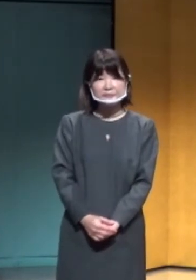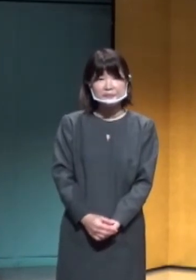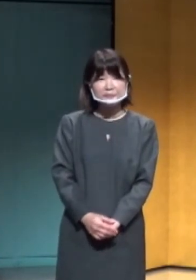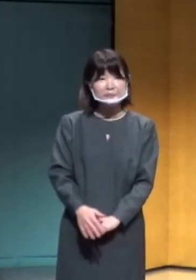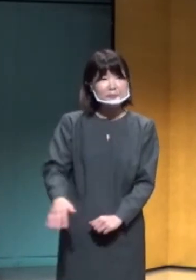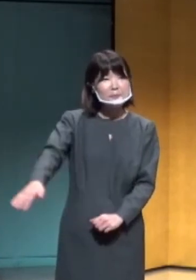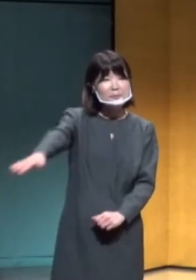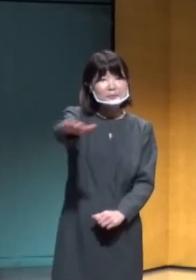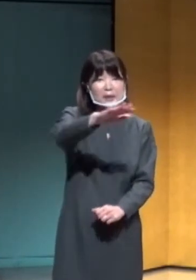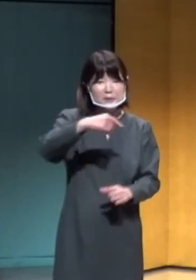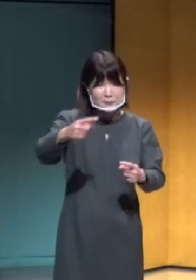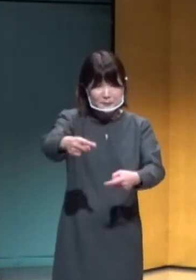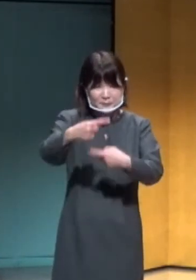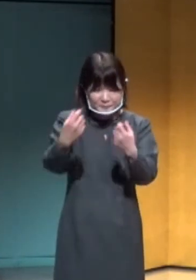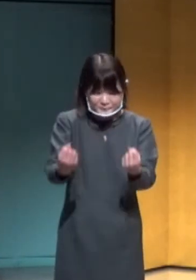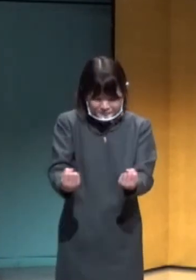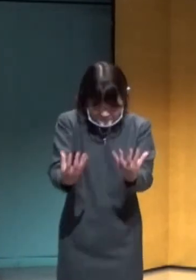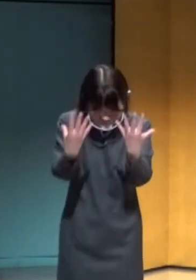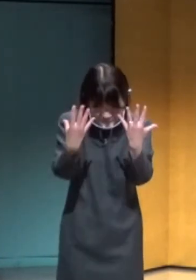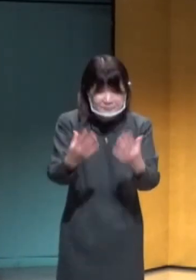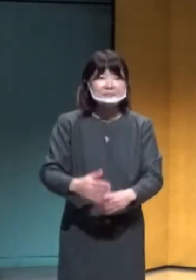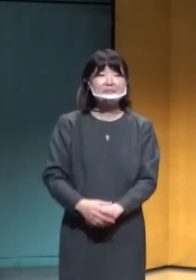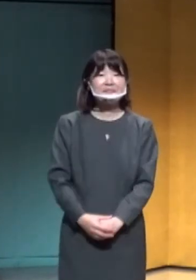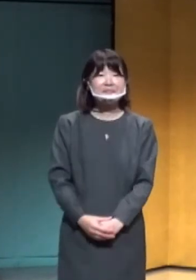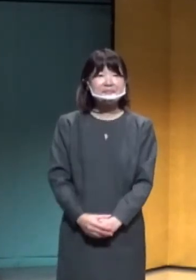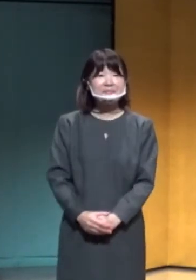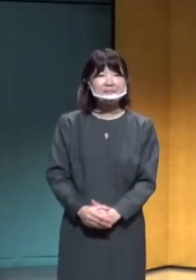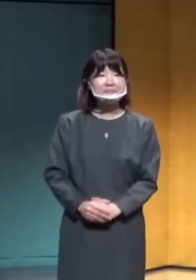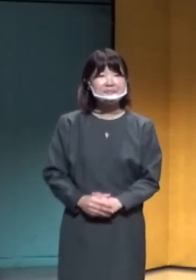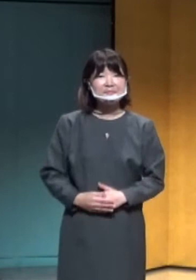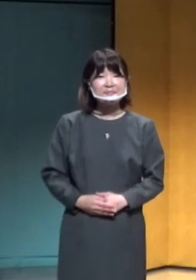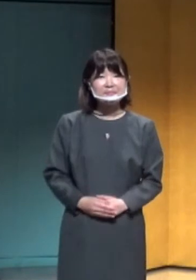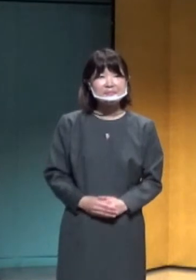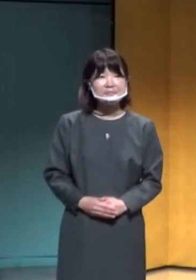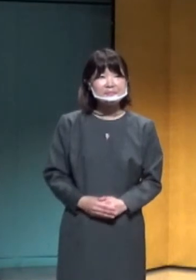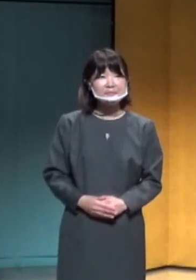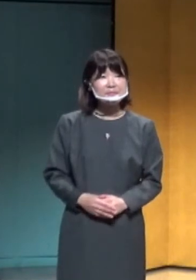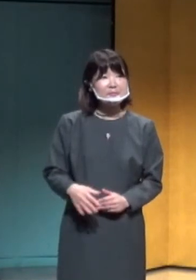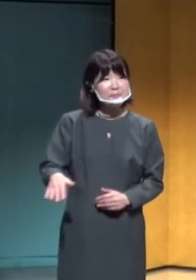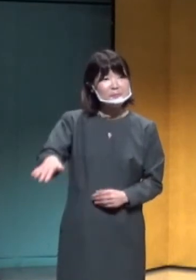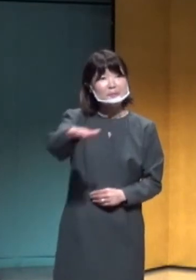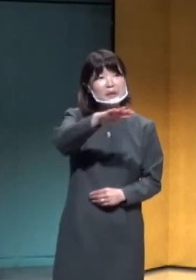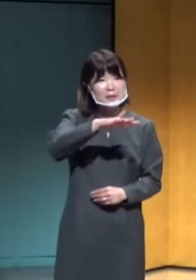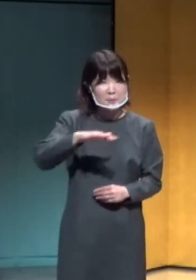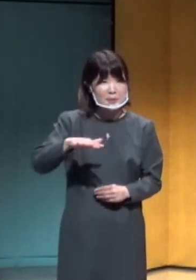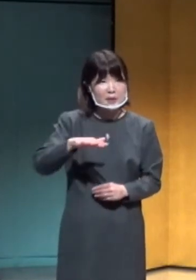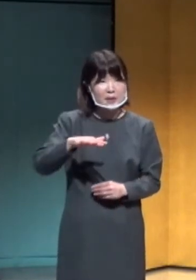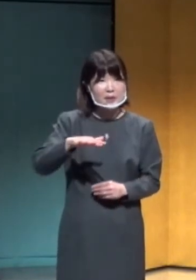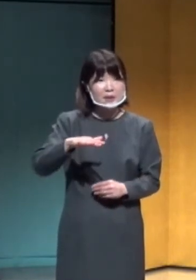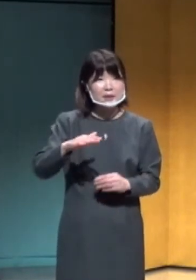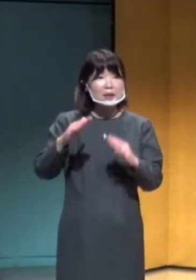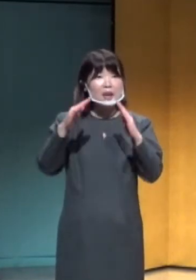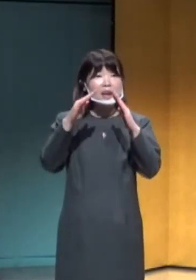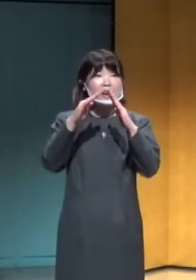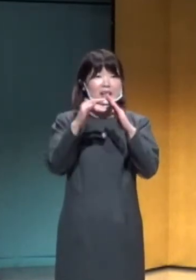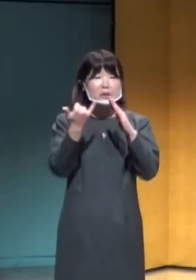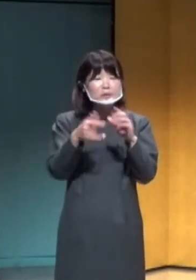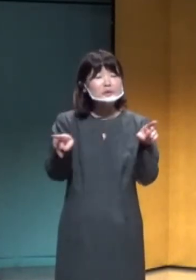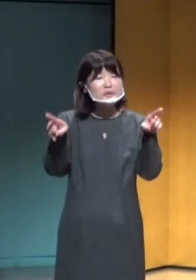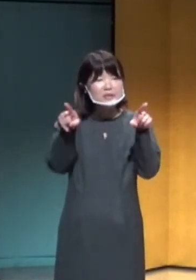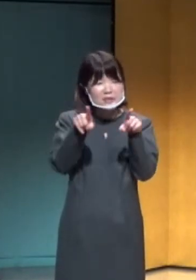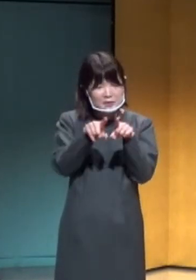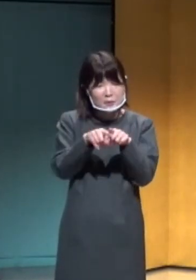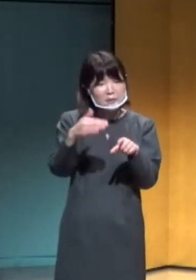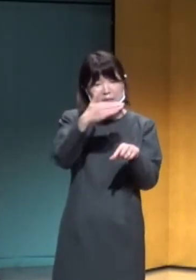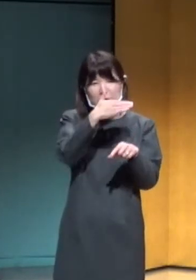皆さん、新年明けましておめでとうございます。 おめでとうございます。 皆さんにおかれましては、ご家族とお揃いで素敵な